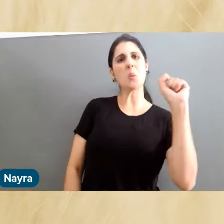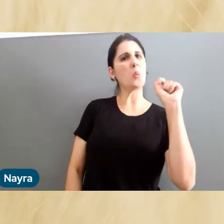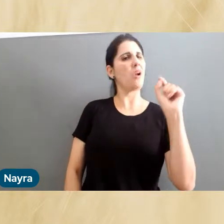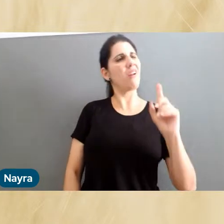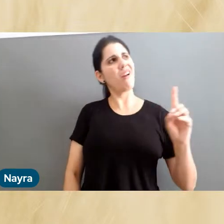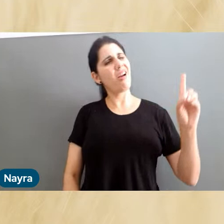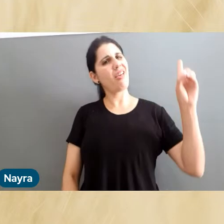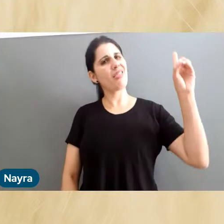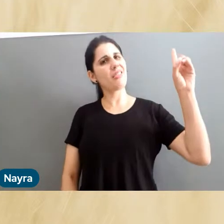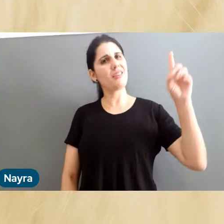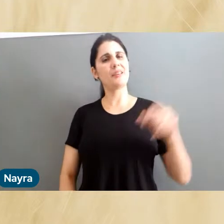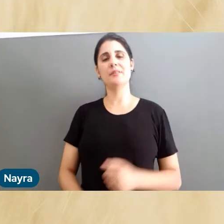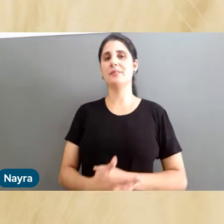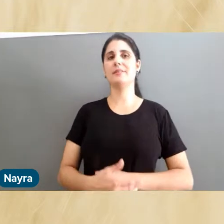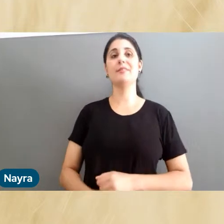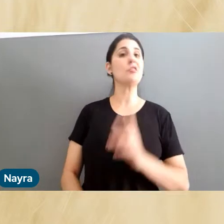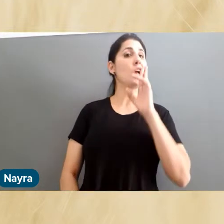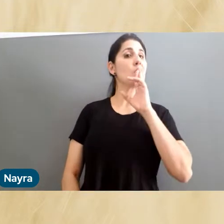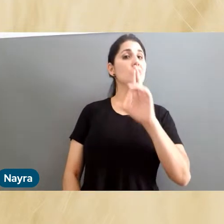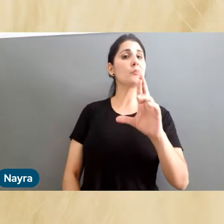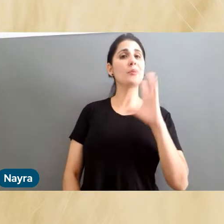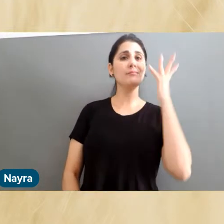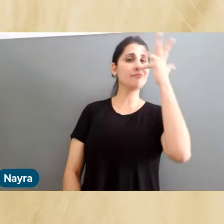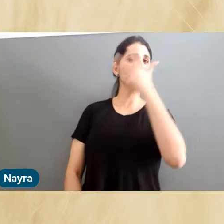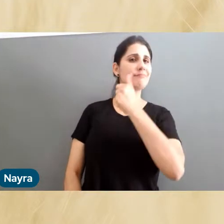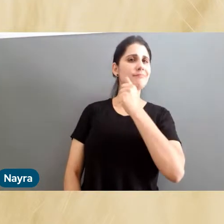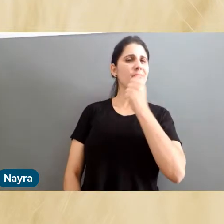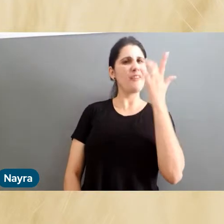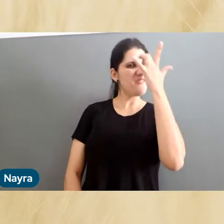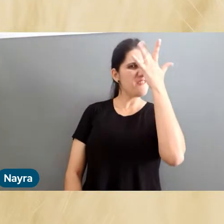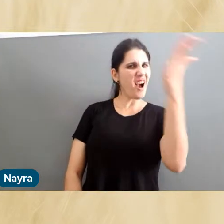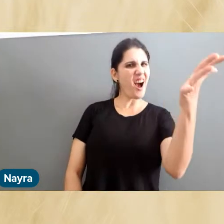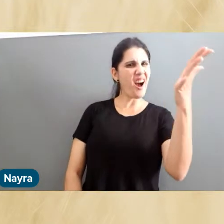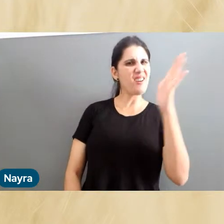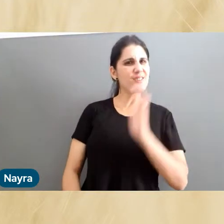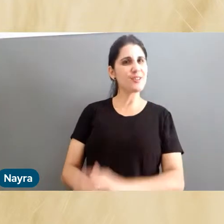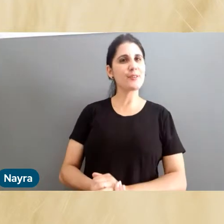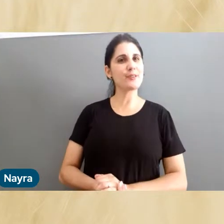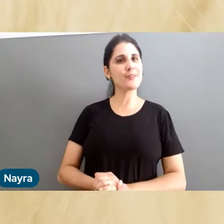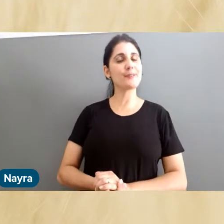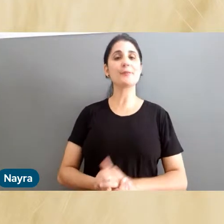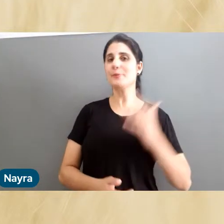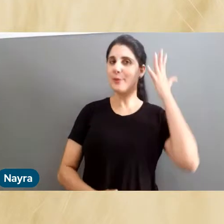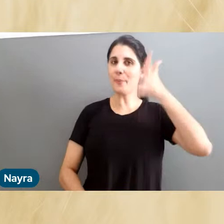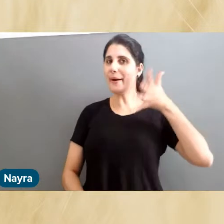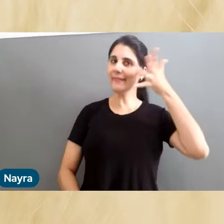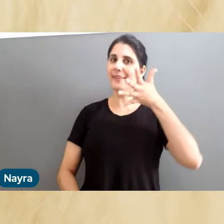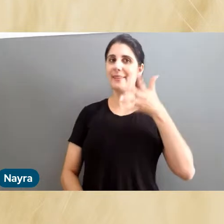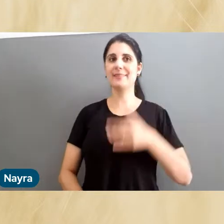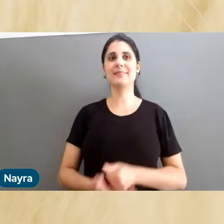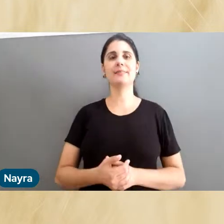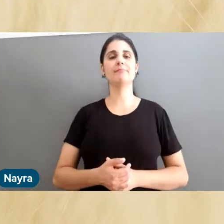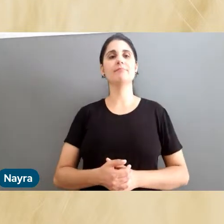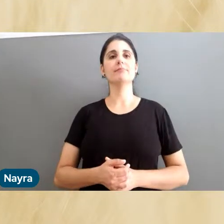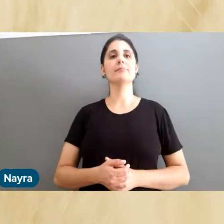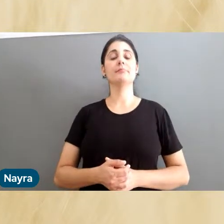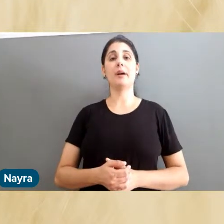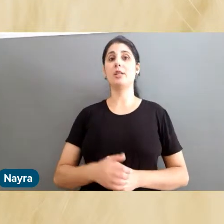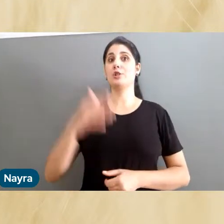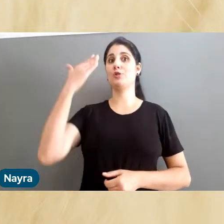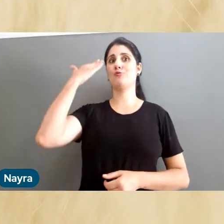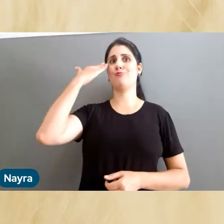a resposta é tão bonita, facinho de decorar, boa da gente usar nas palestras, mas extremamente difícil da